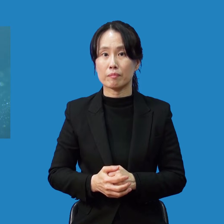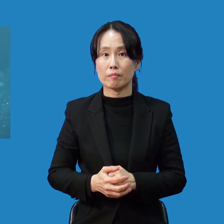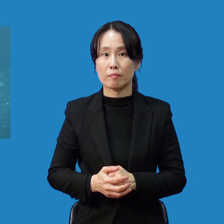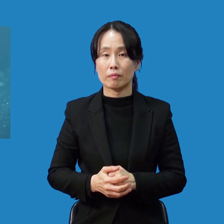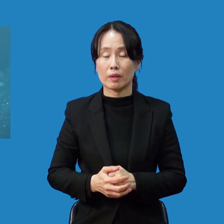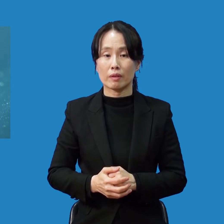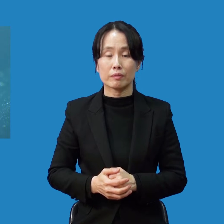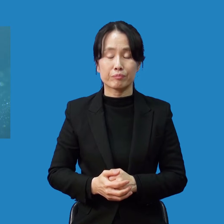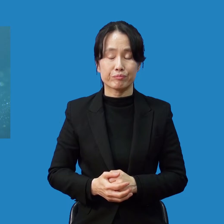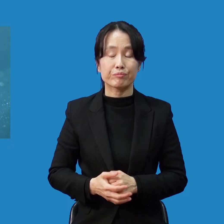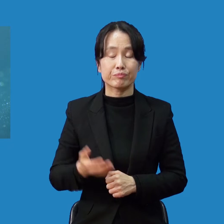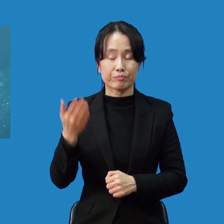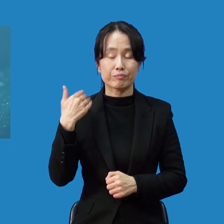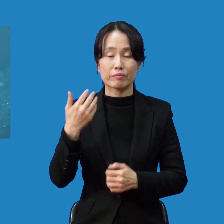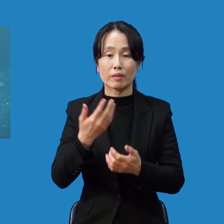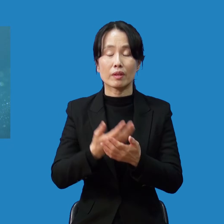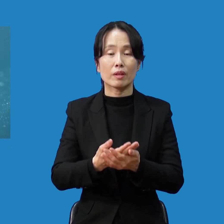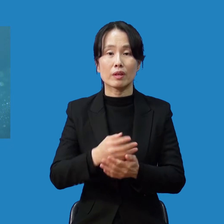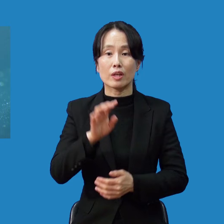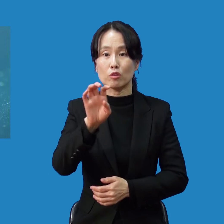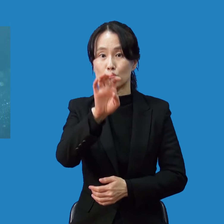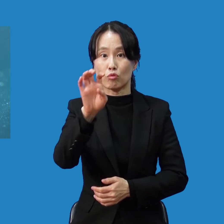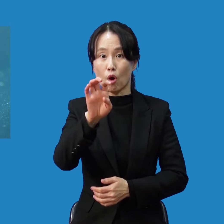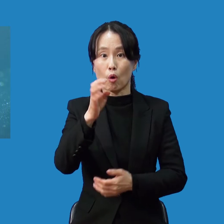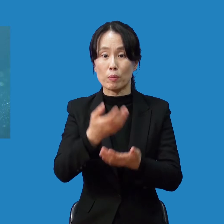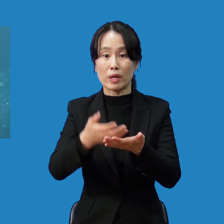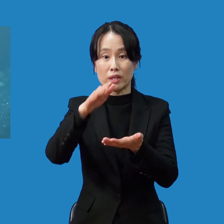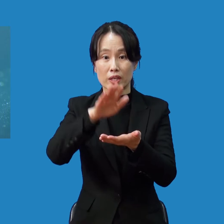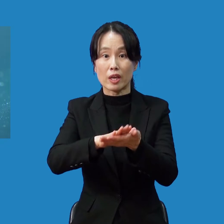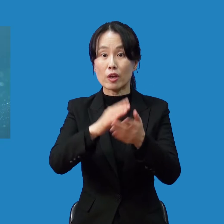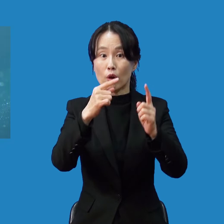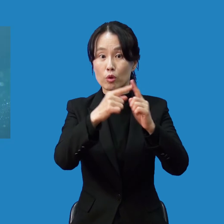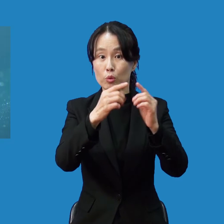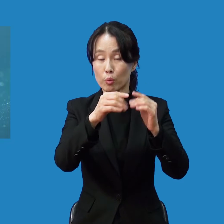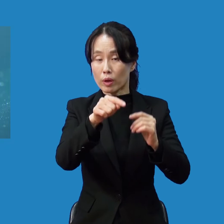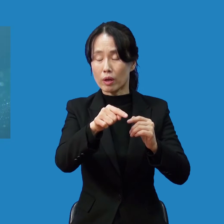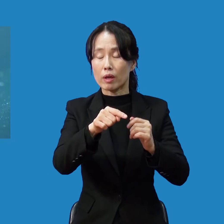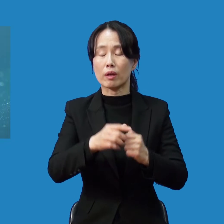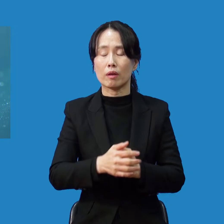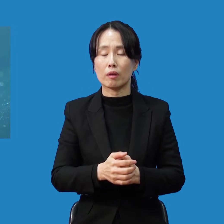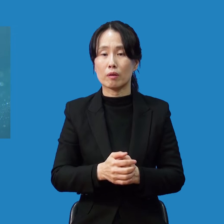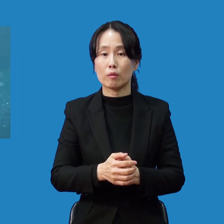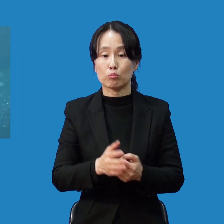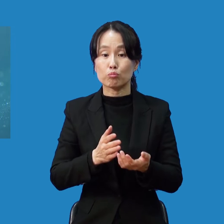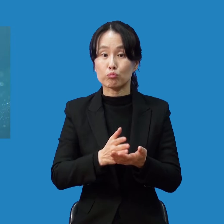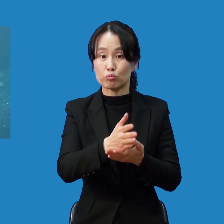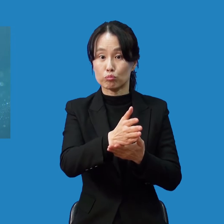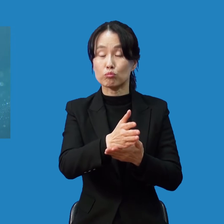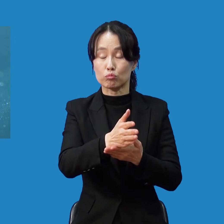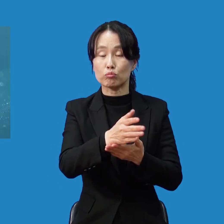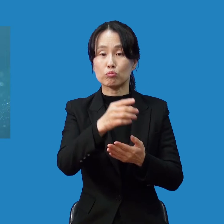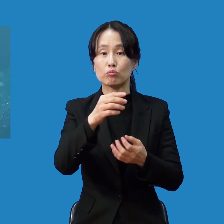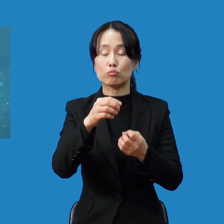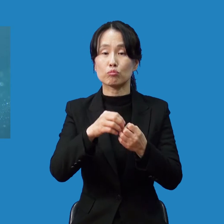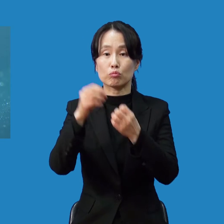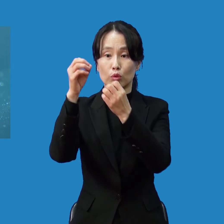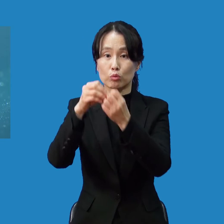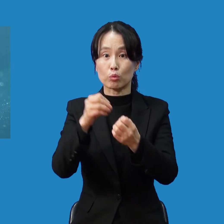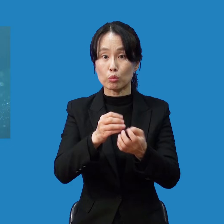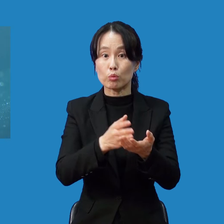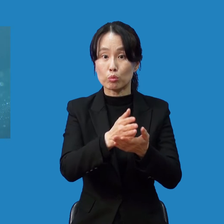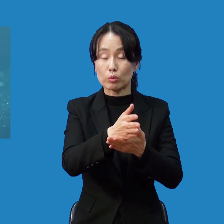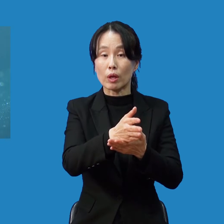화란 개혁교회는 신학적으로 아주 깊이가 있는 정통교단인데, 그 교단에 속한